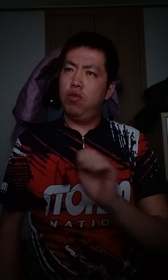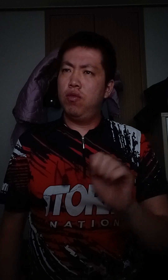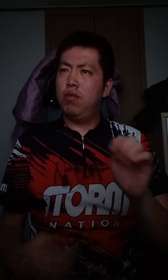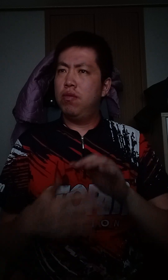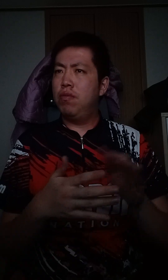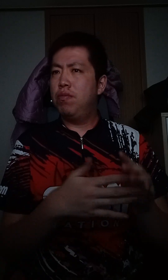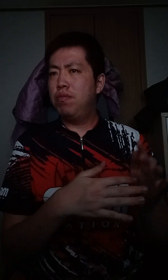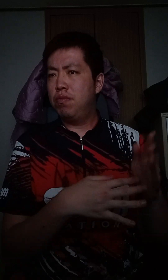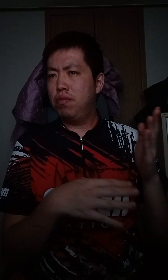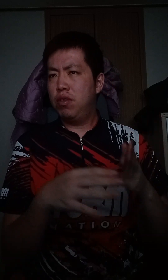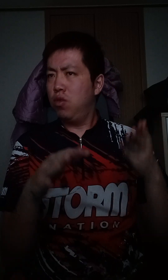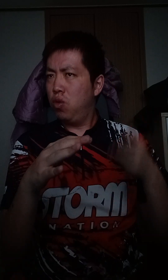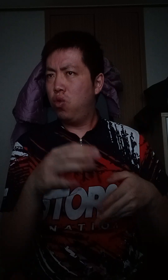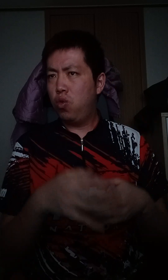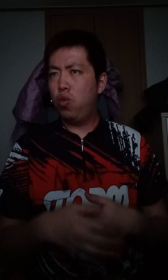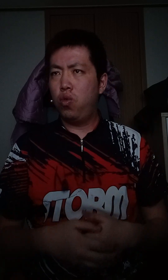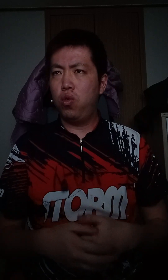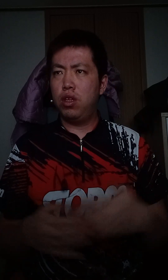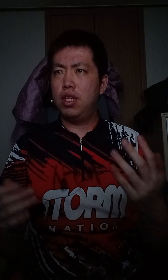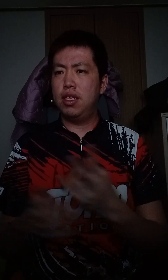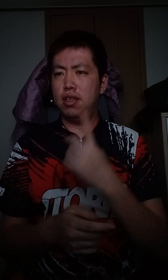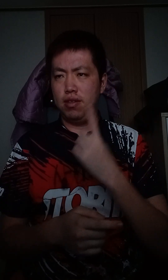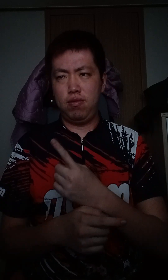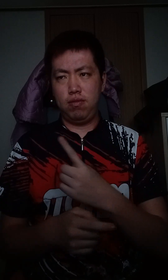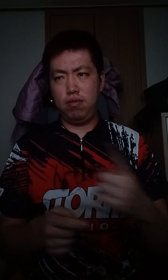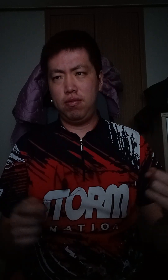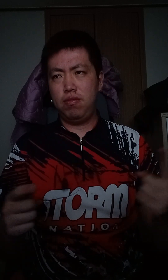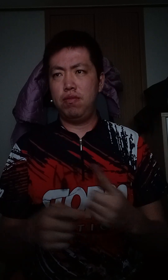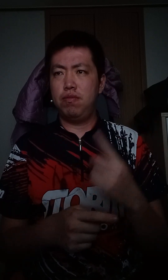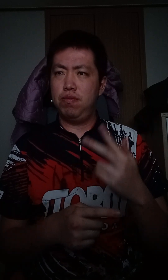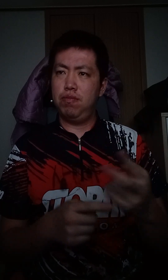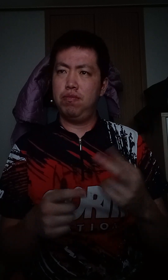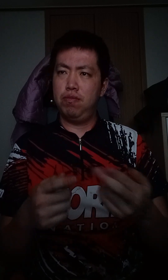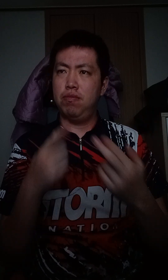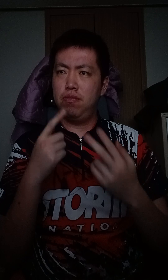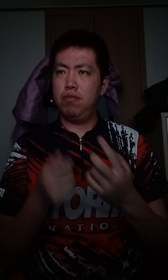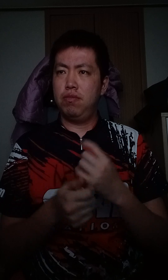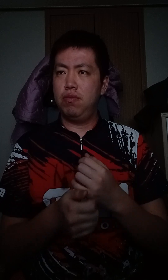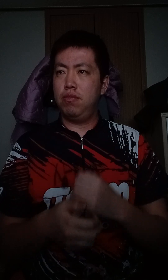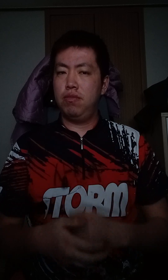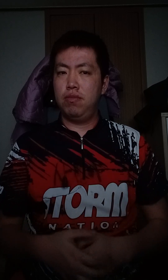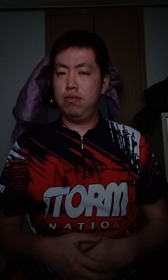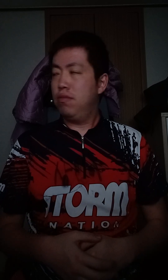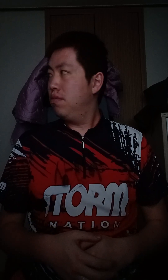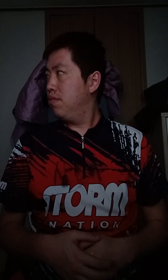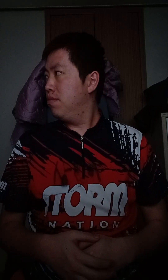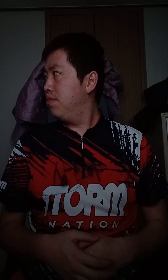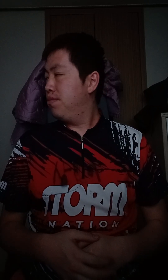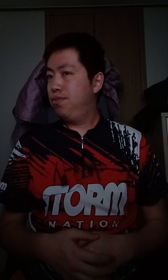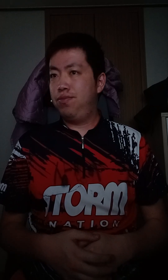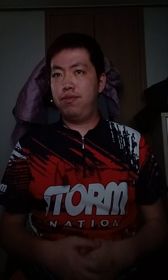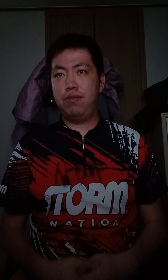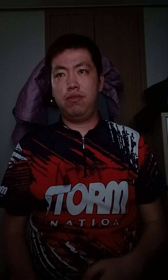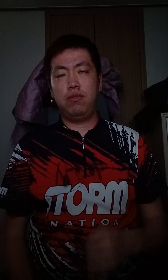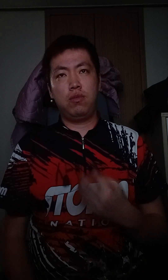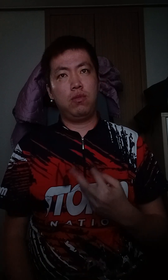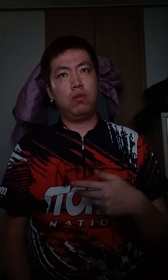음주 측정 거부로 징역 1년에 집행유예 2년을 선고받은 상태였습니다. 실형을 받고 면허가